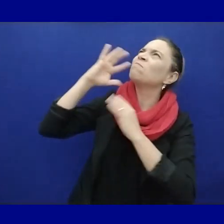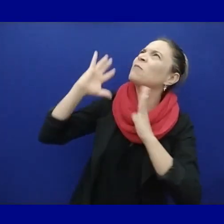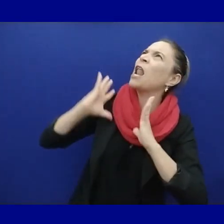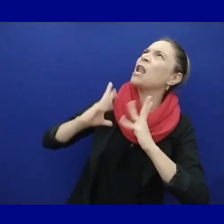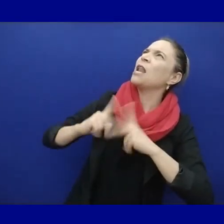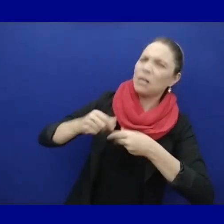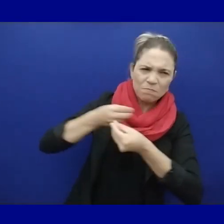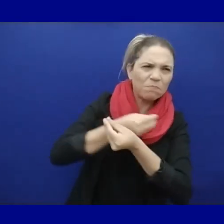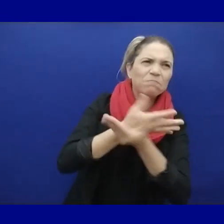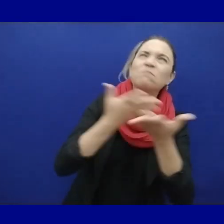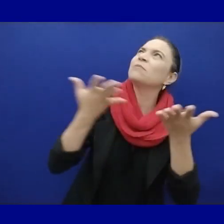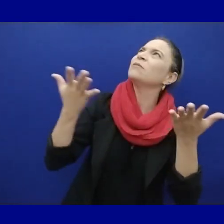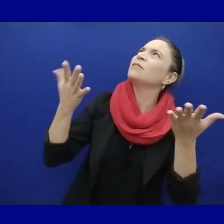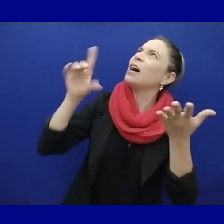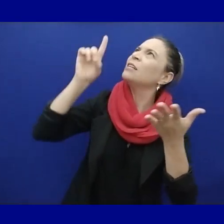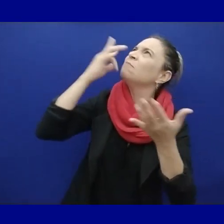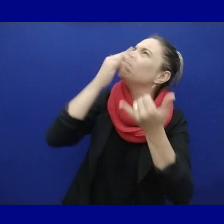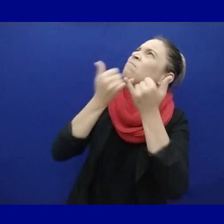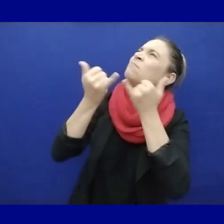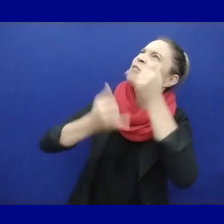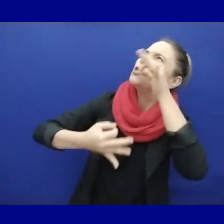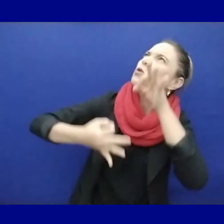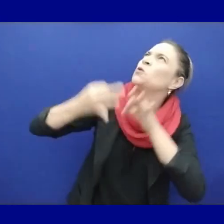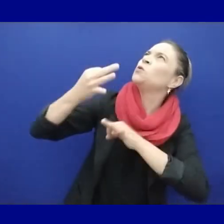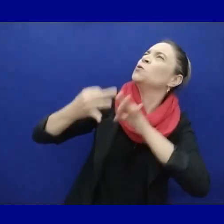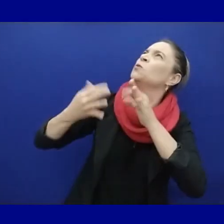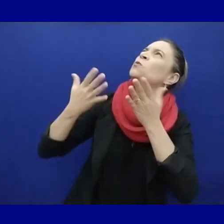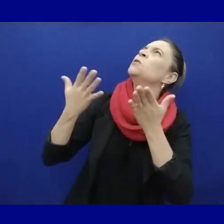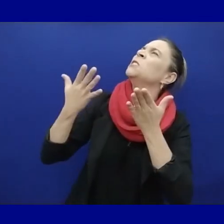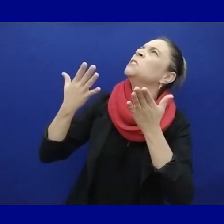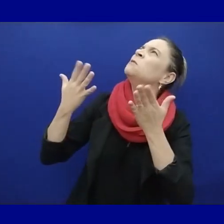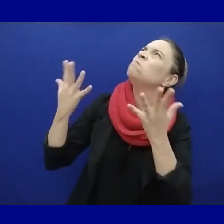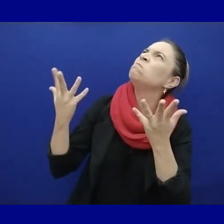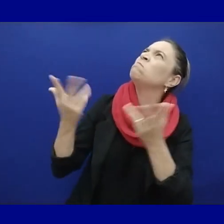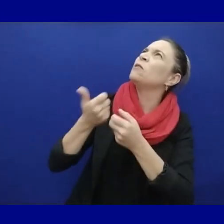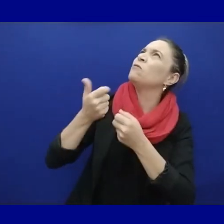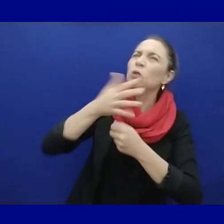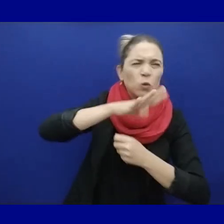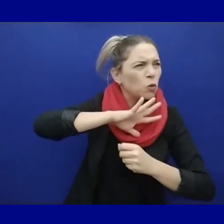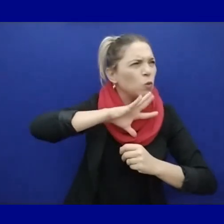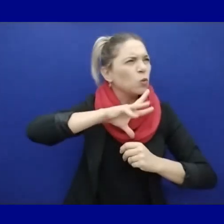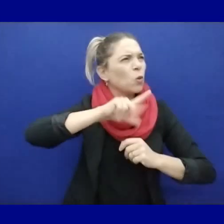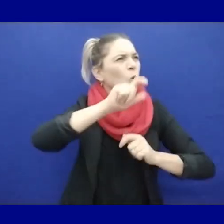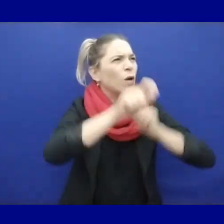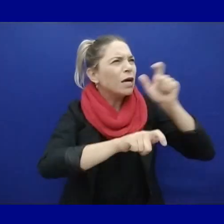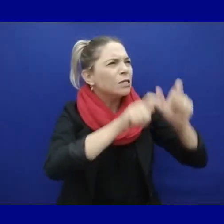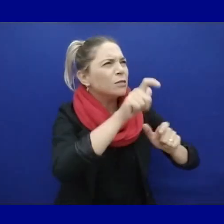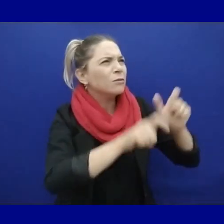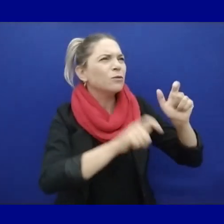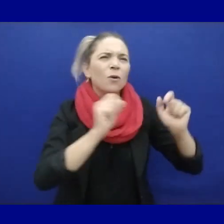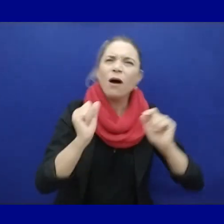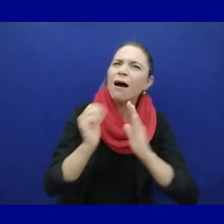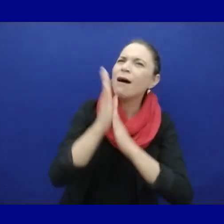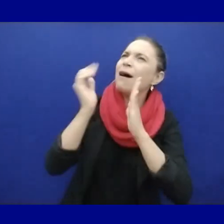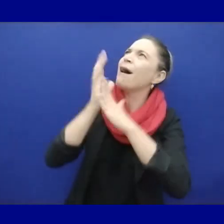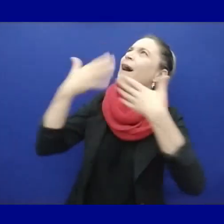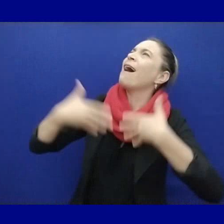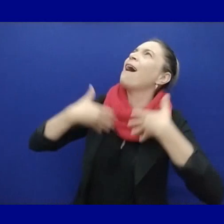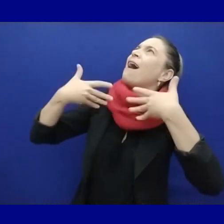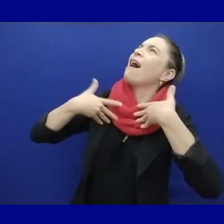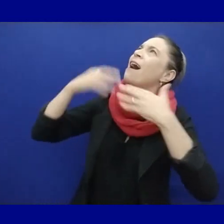justiça. Alegre-se o monte Sião, exultem as filhas de Judá por causa dos teus